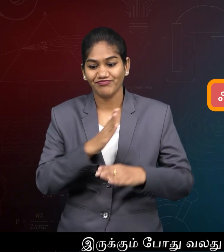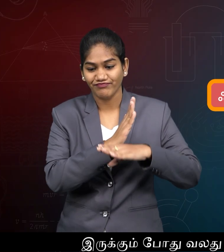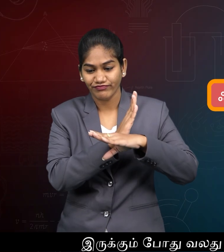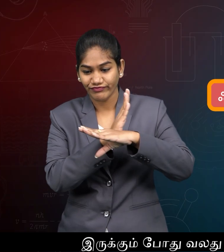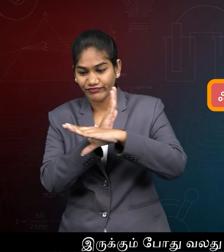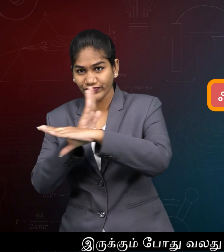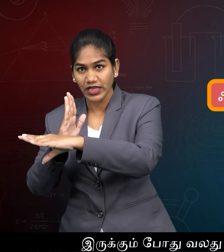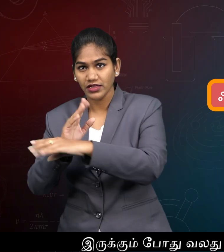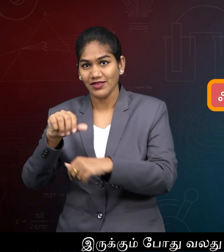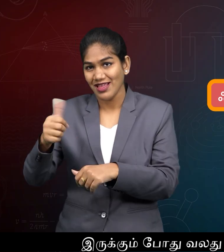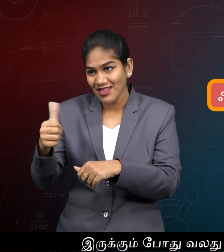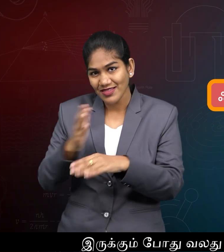பயன்படுத்தப்படுகிறது.